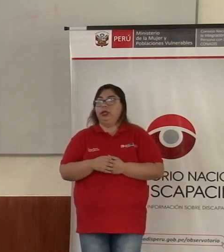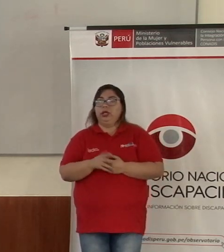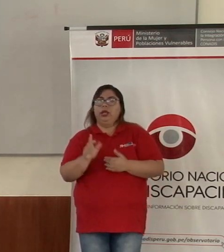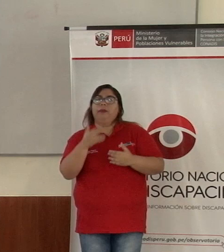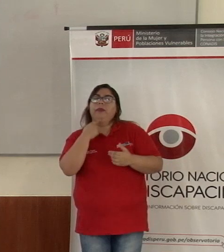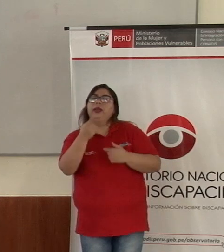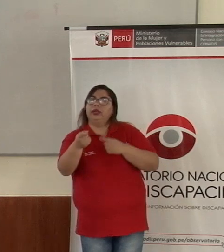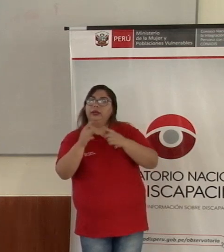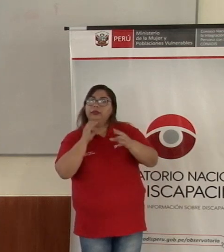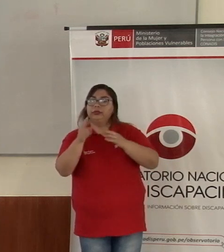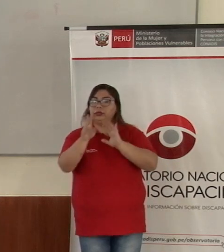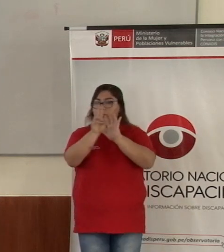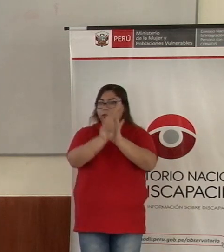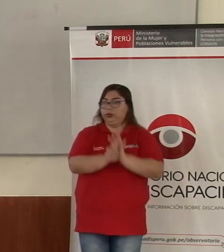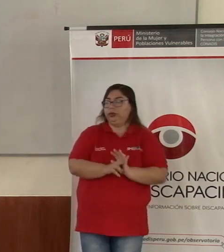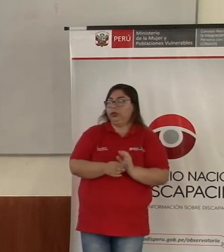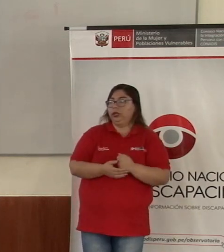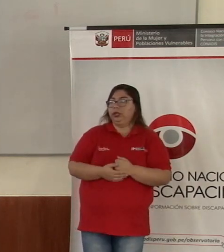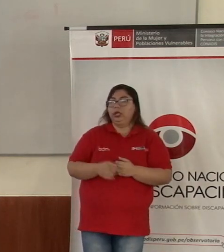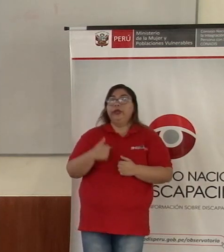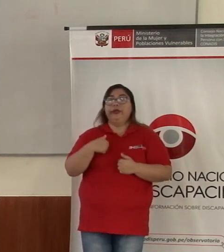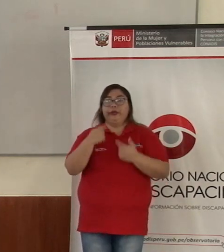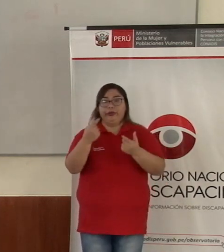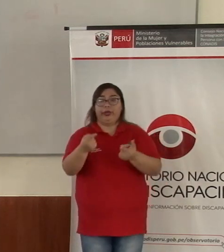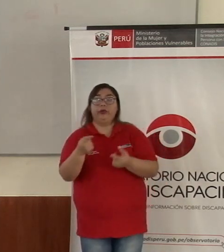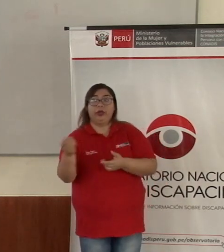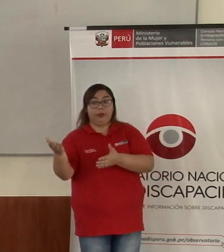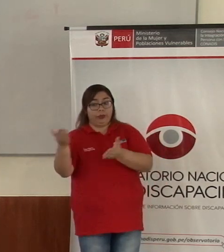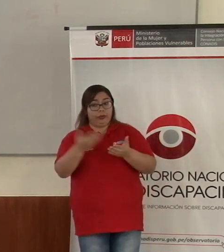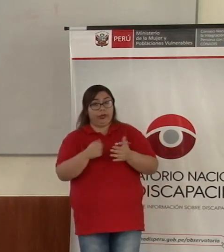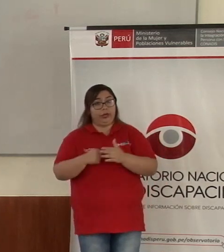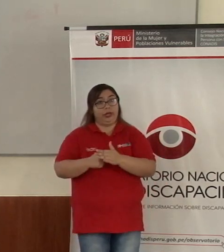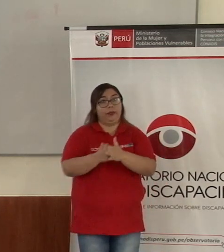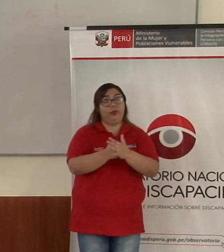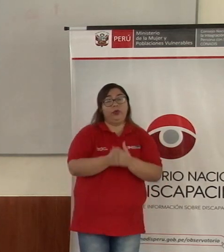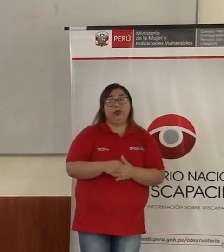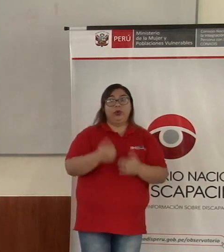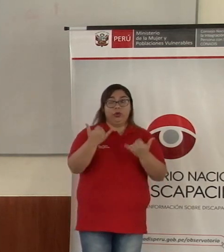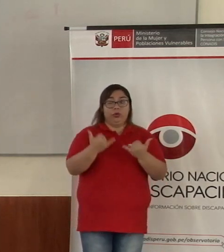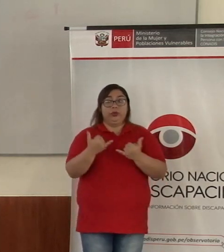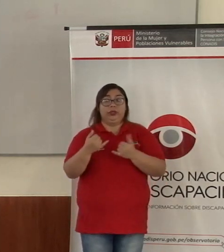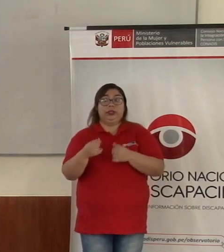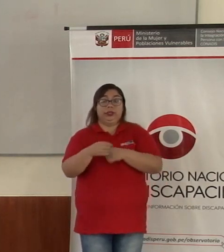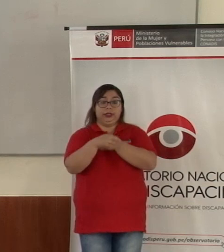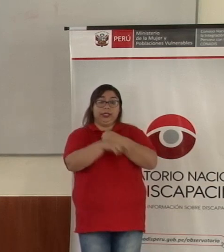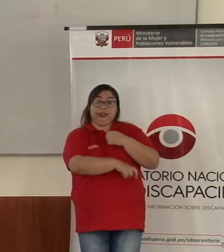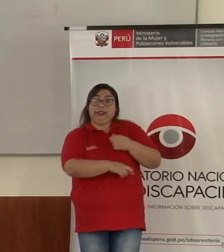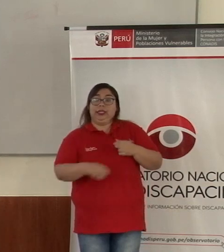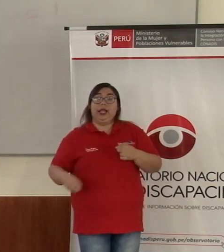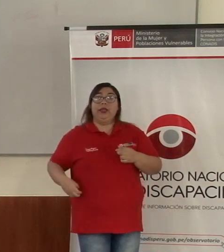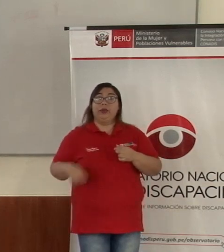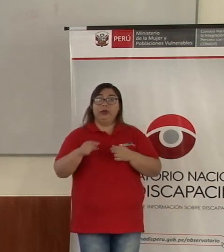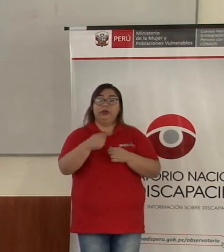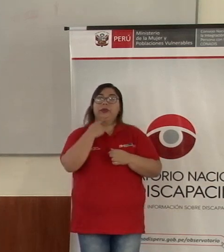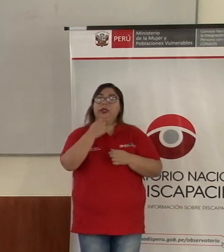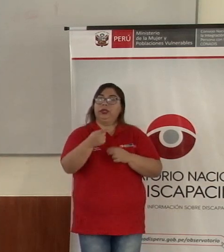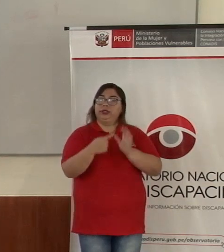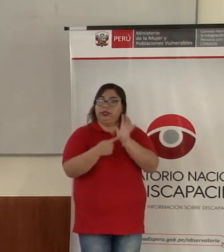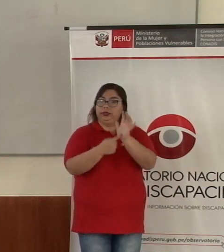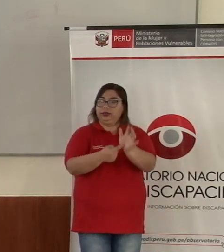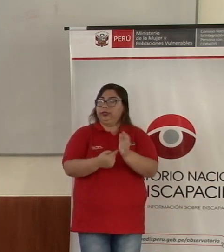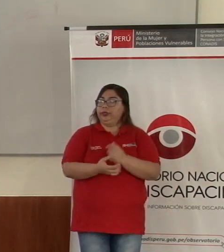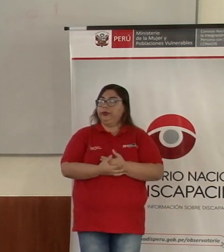que manifiestes tu voluntad. Y tengo que poner las salvaguardas administrativas como Estado para que tu voluntad sea